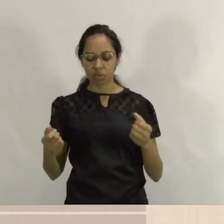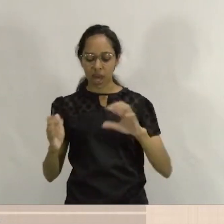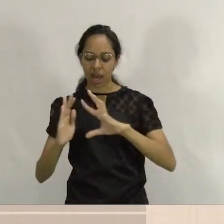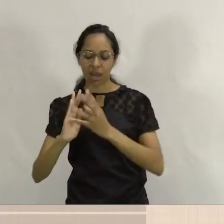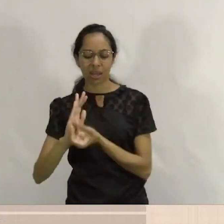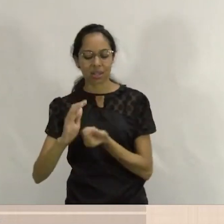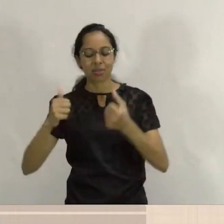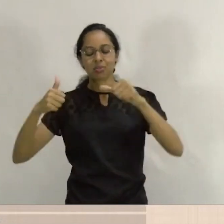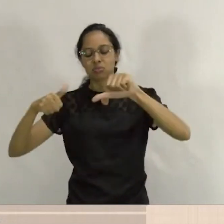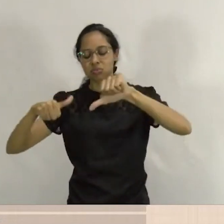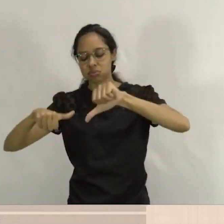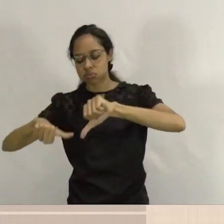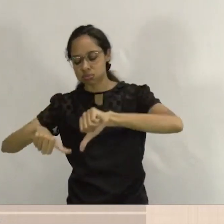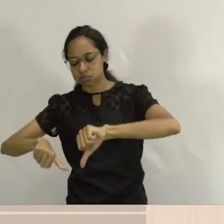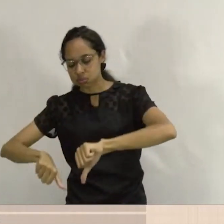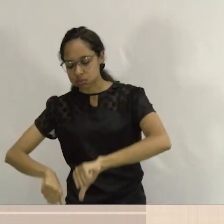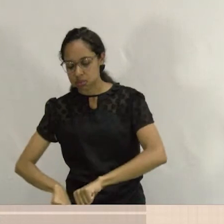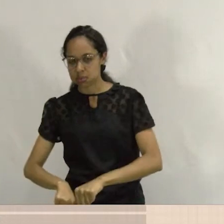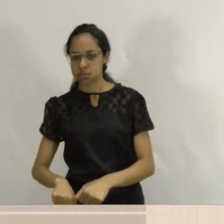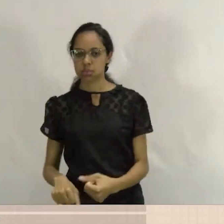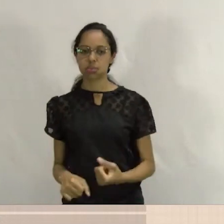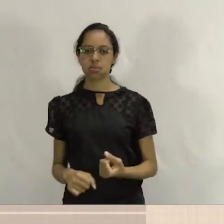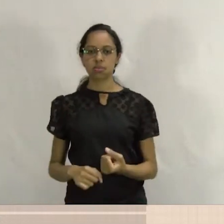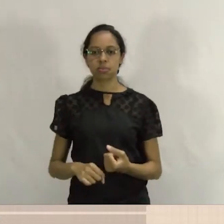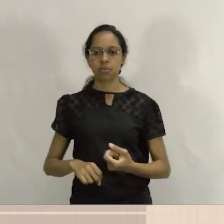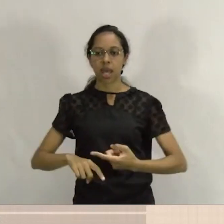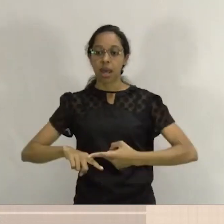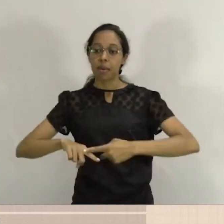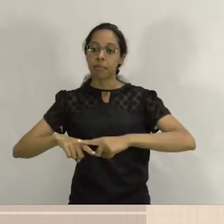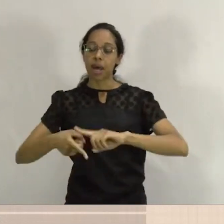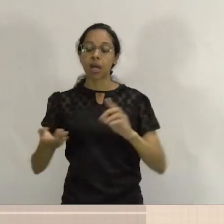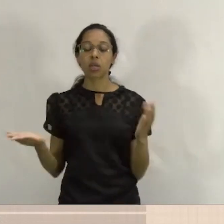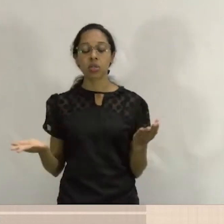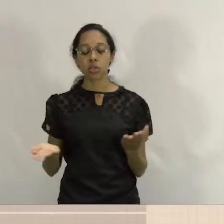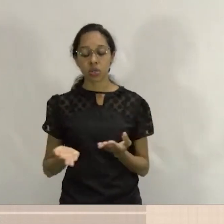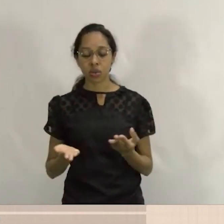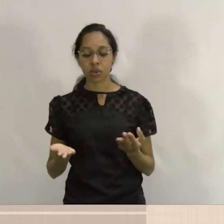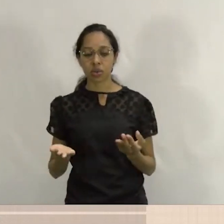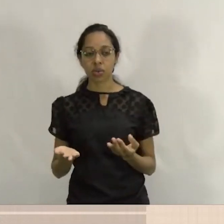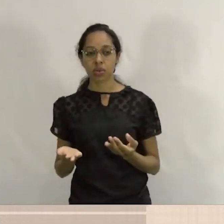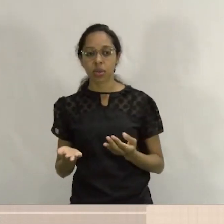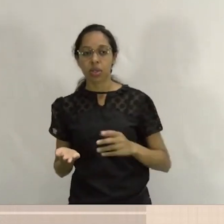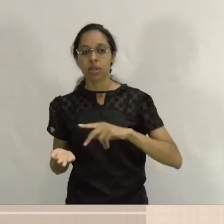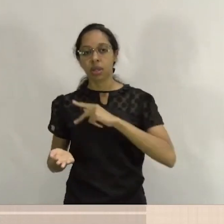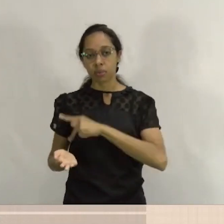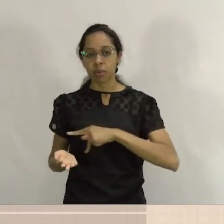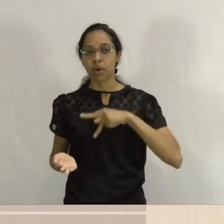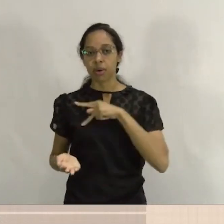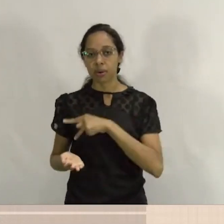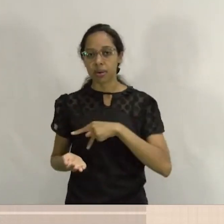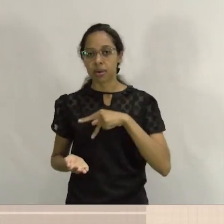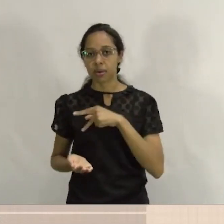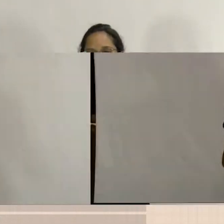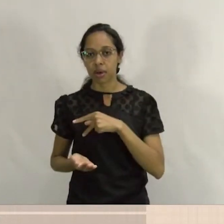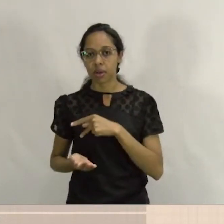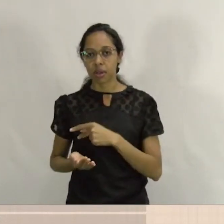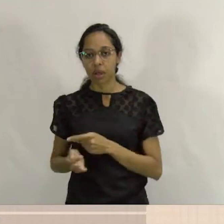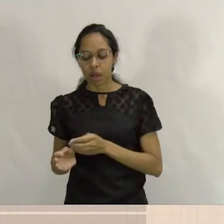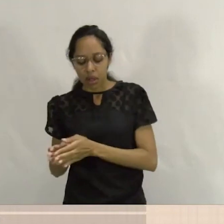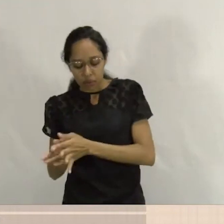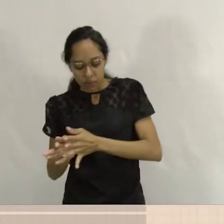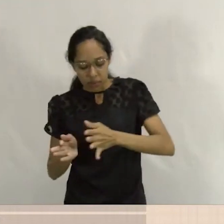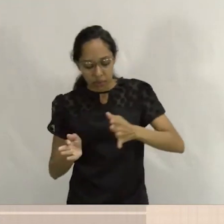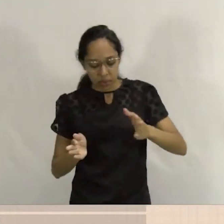prejudicou muito a igreja. Mas mesmo assim, irmãos, o evangelho, através de Paulo, prosperou até o mundo